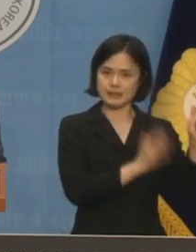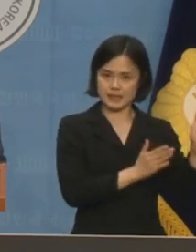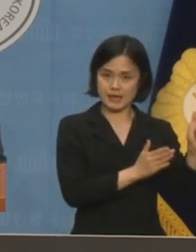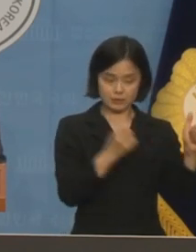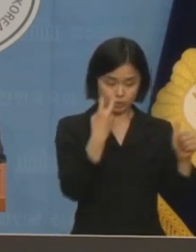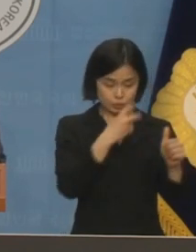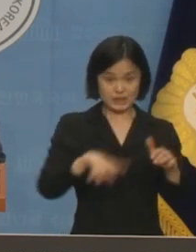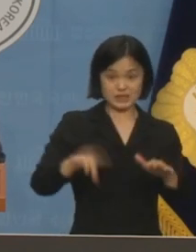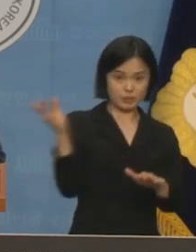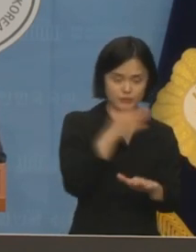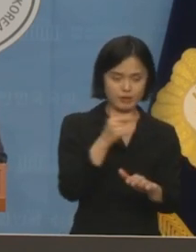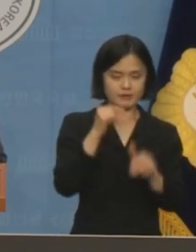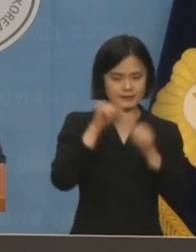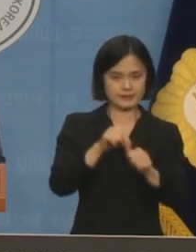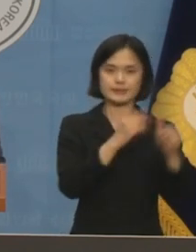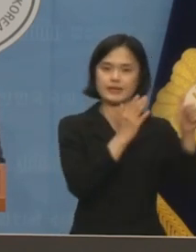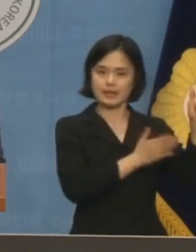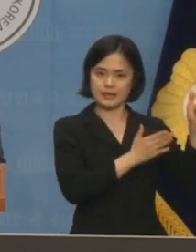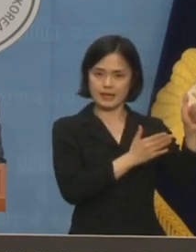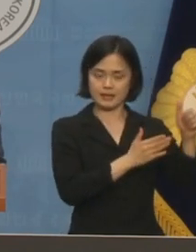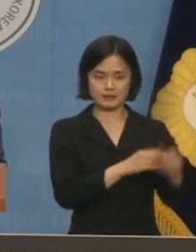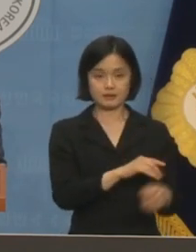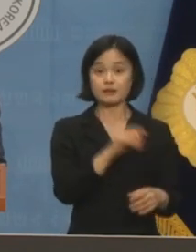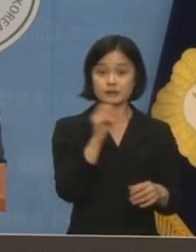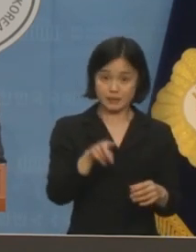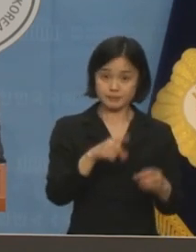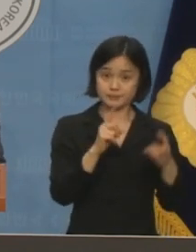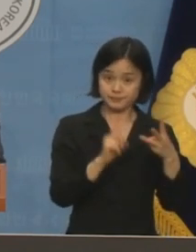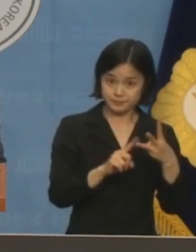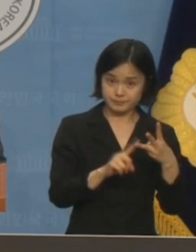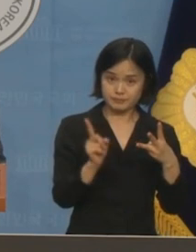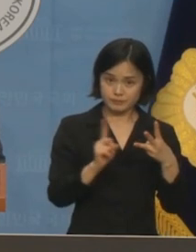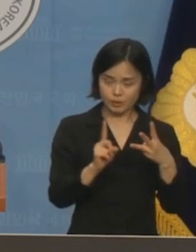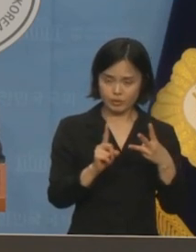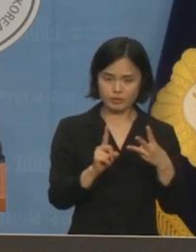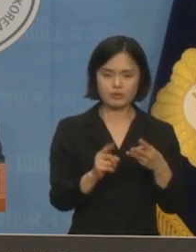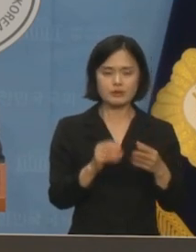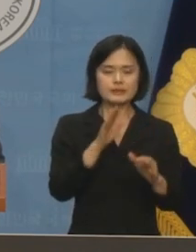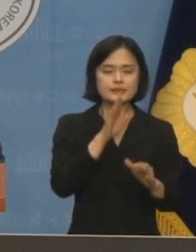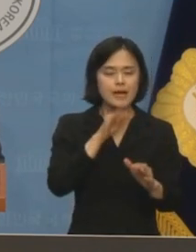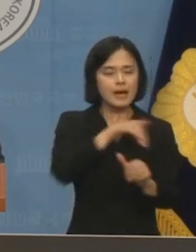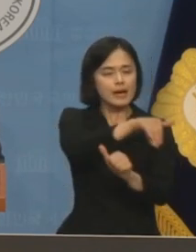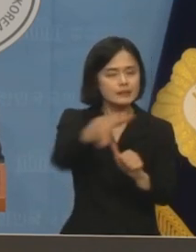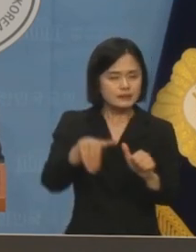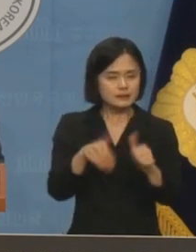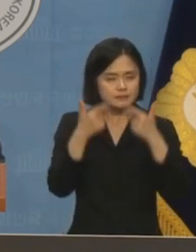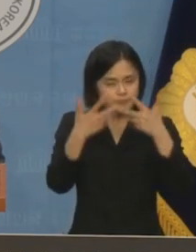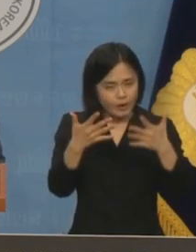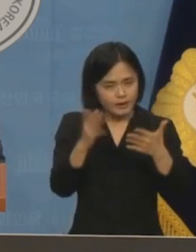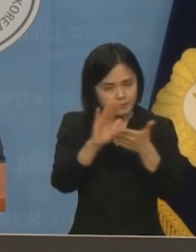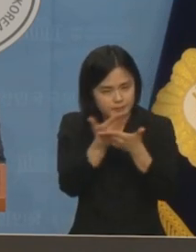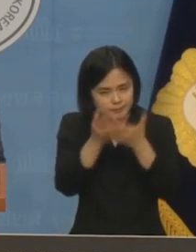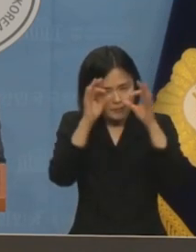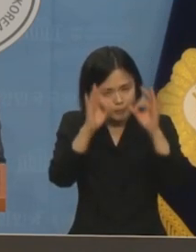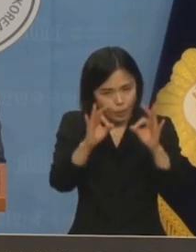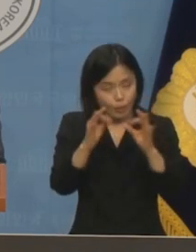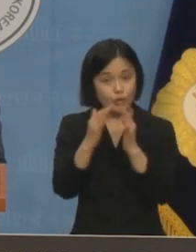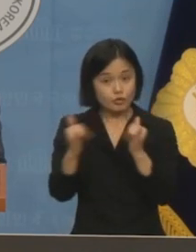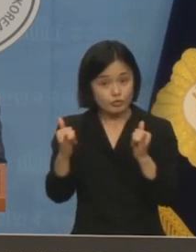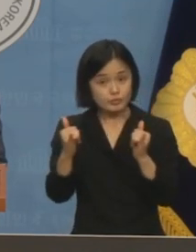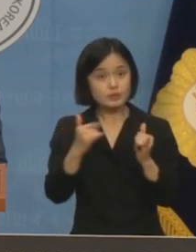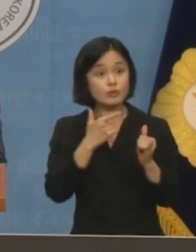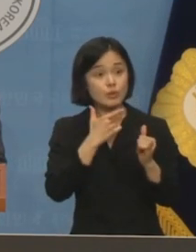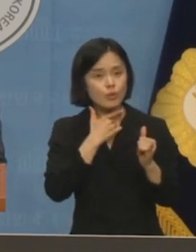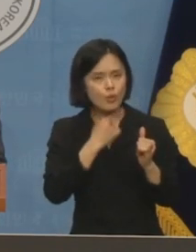하나, 윤석열 대통령은 사실관계를 명확히 파악하여 국민들 의사에 반하는 잘못된 결정을